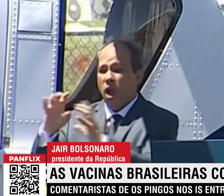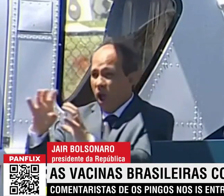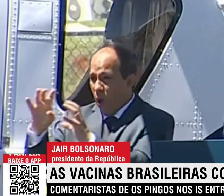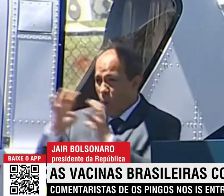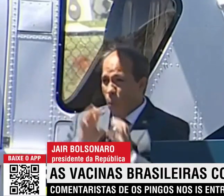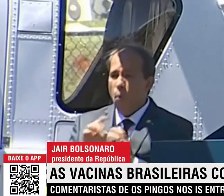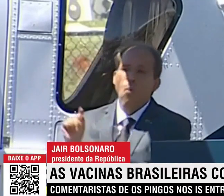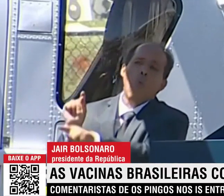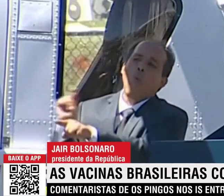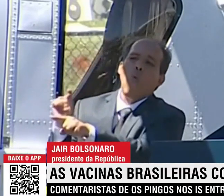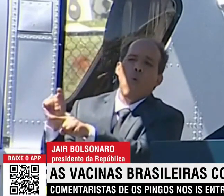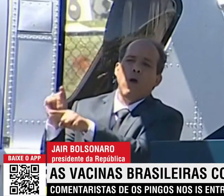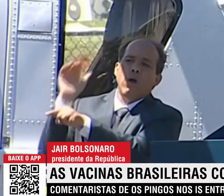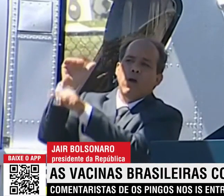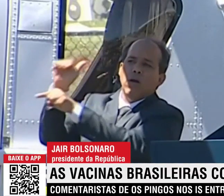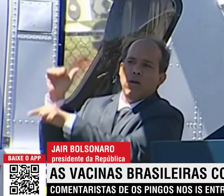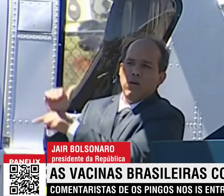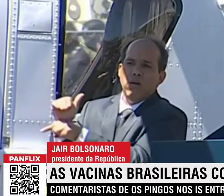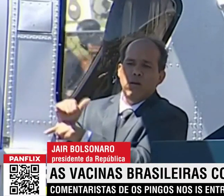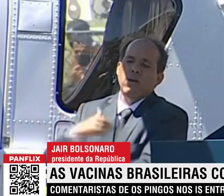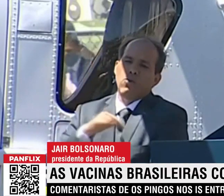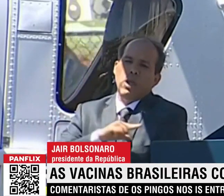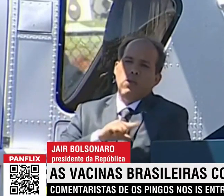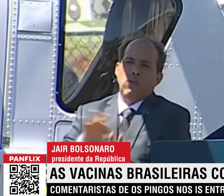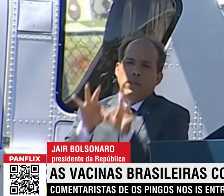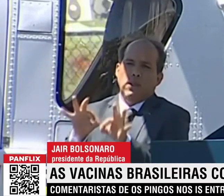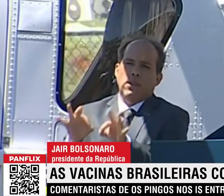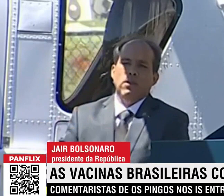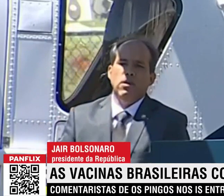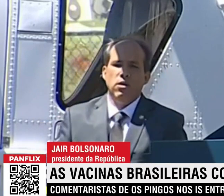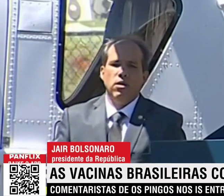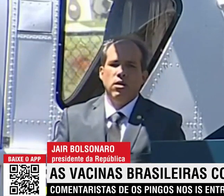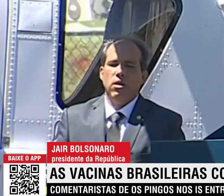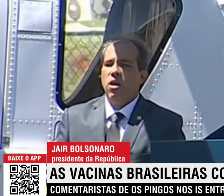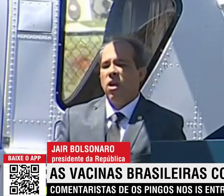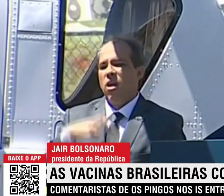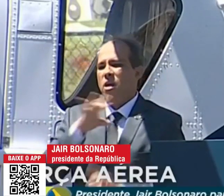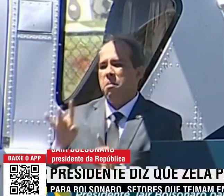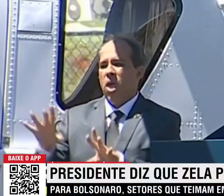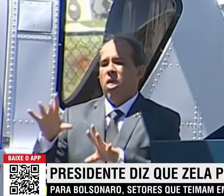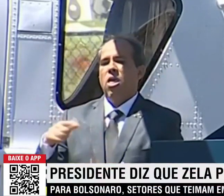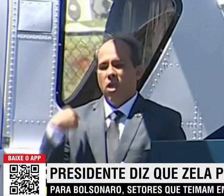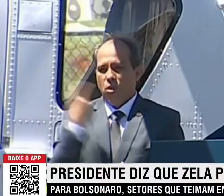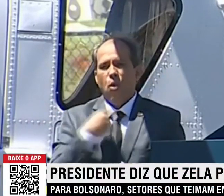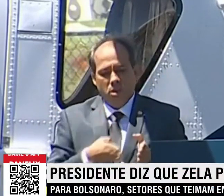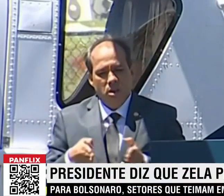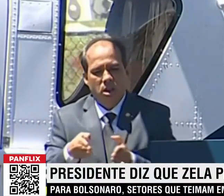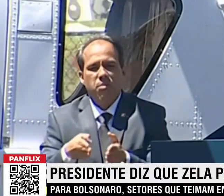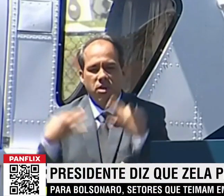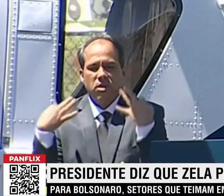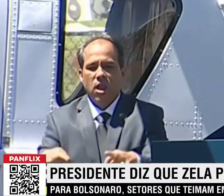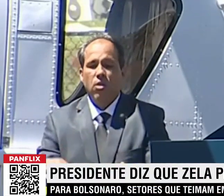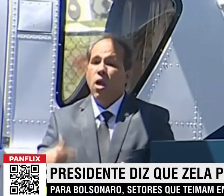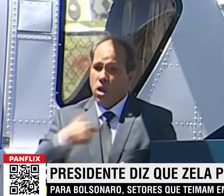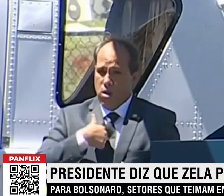dependendo de onde vêm esses fogos, tenho certeza que estamos no caminho certo. Eu